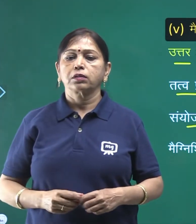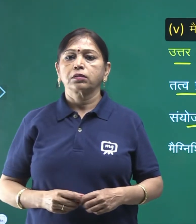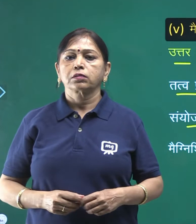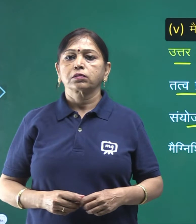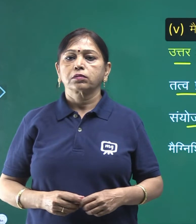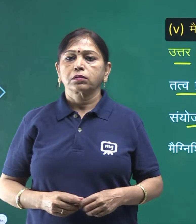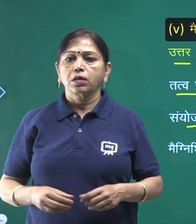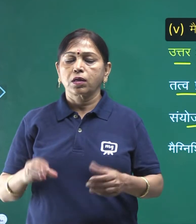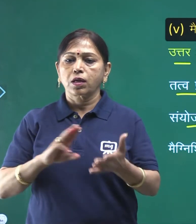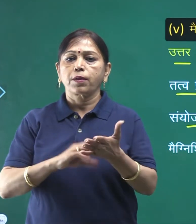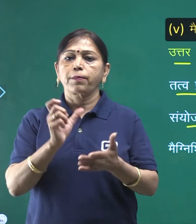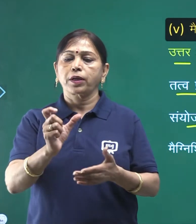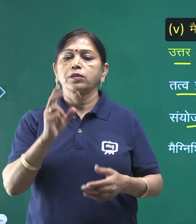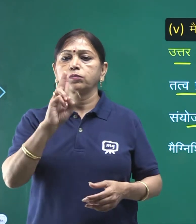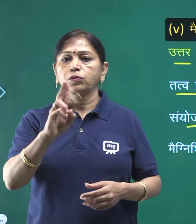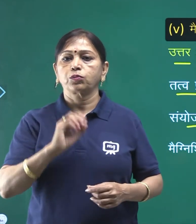मैग्नीशियम की 2